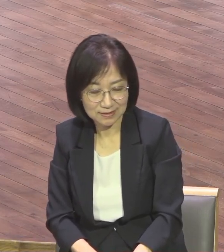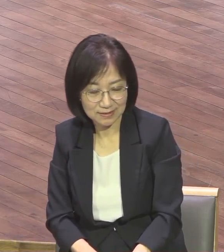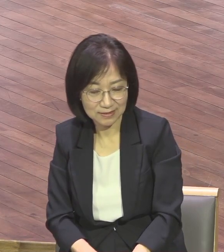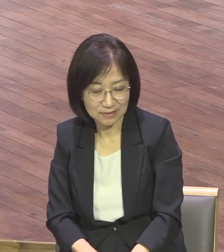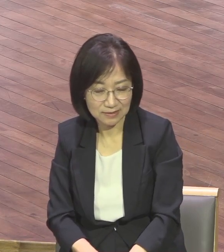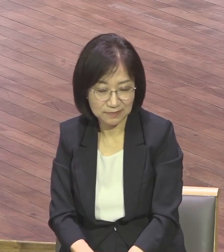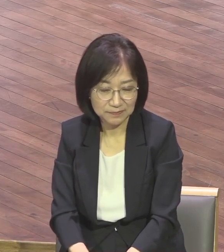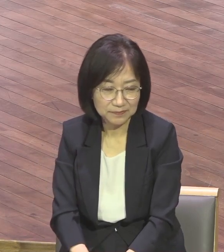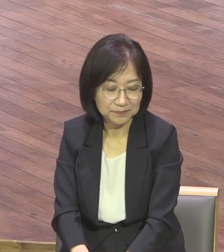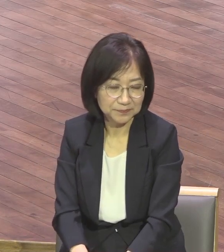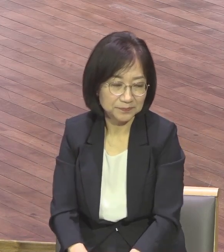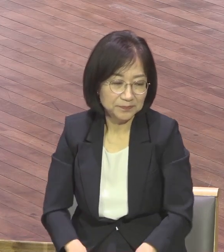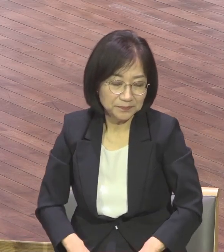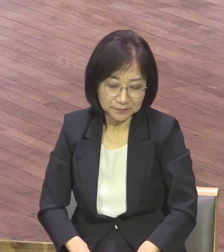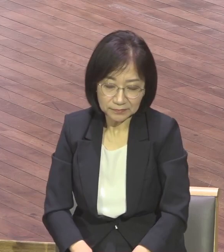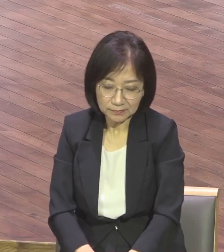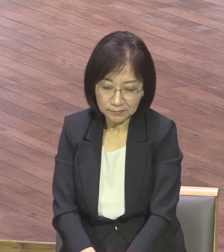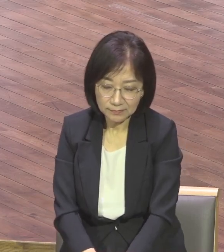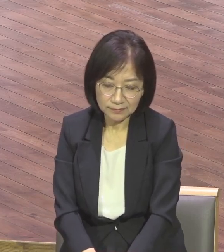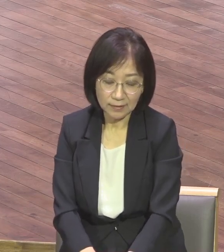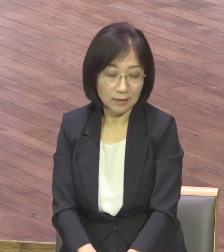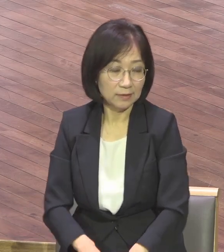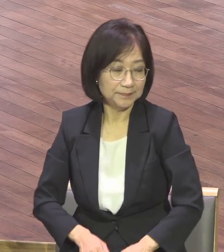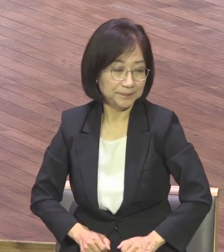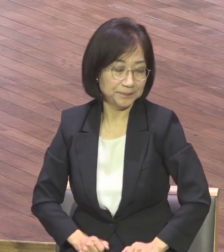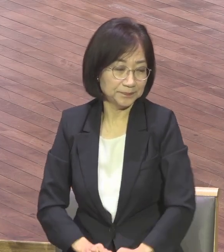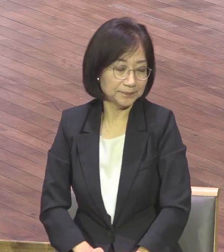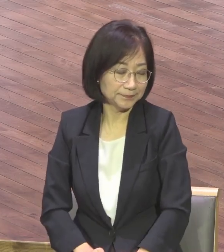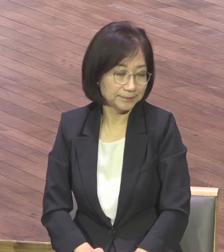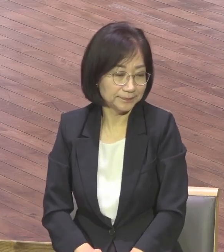그러니까 제자가 안 나오는 겁니다, 지금.